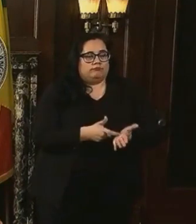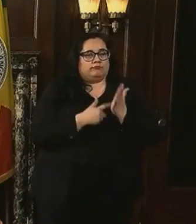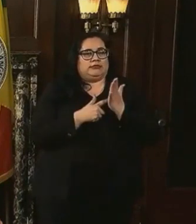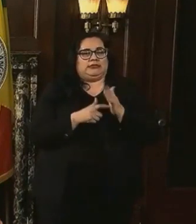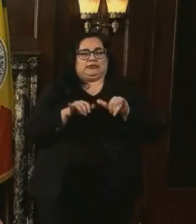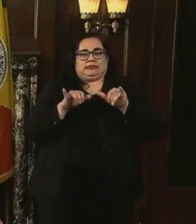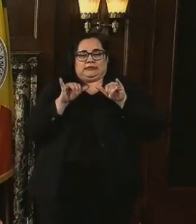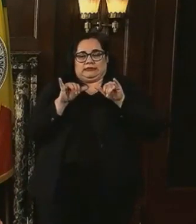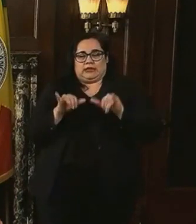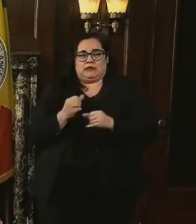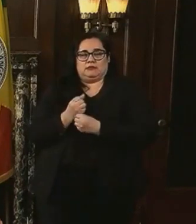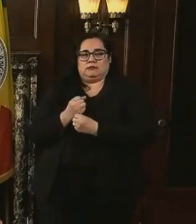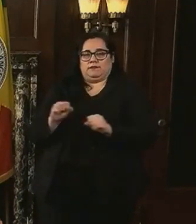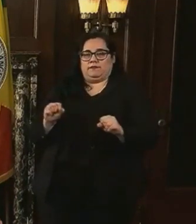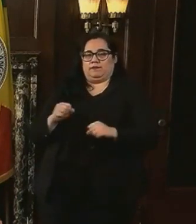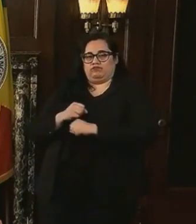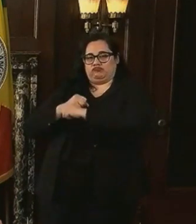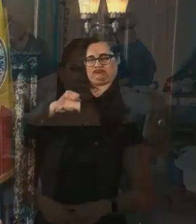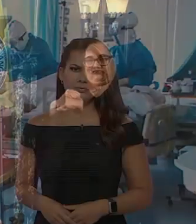mantenernos seguros